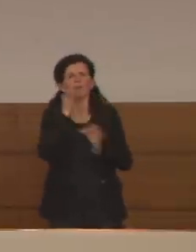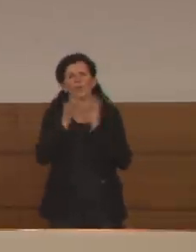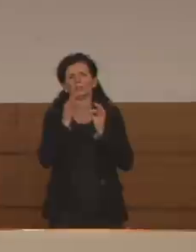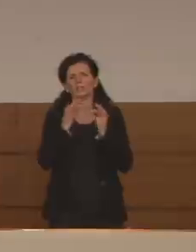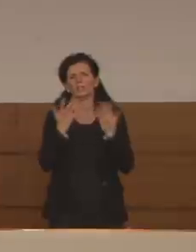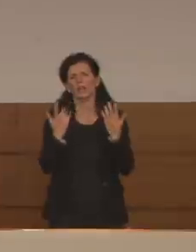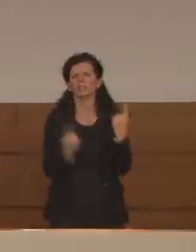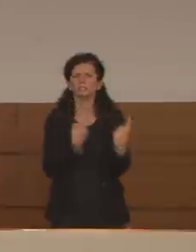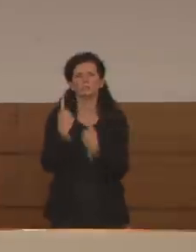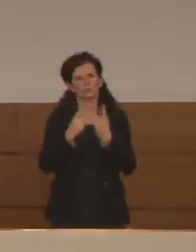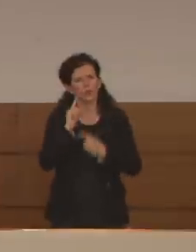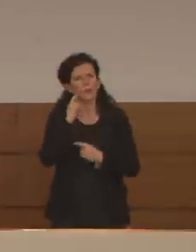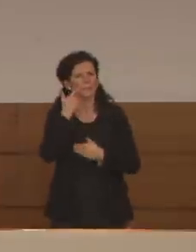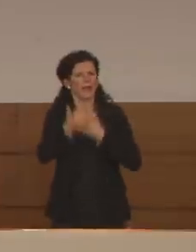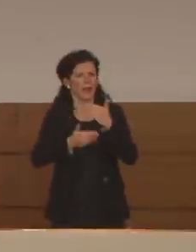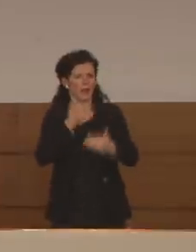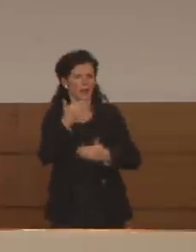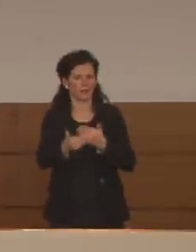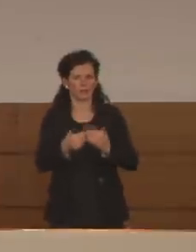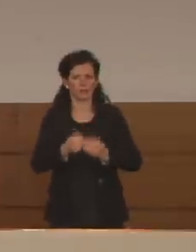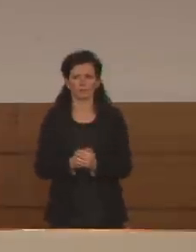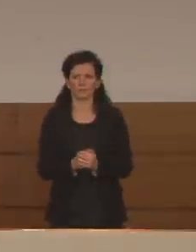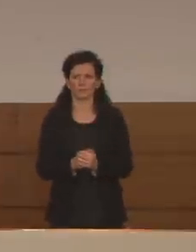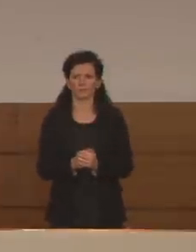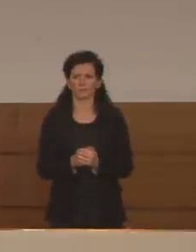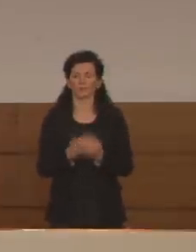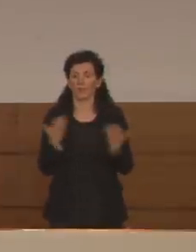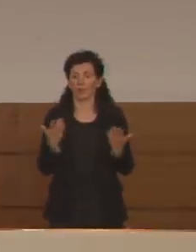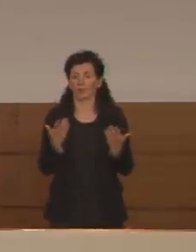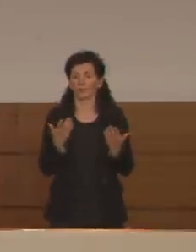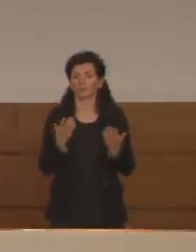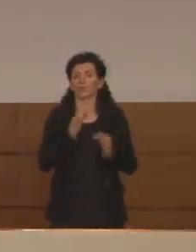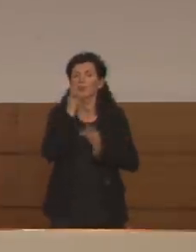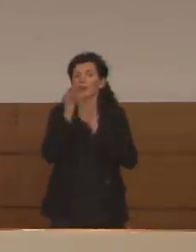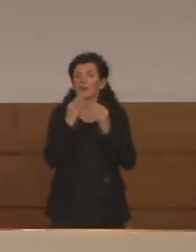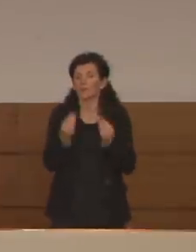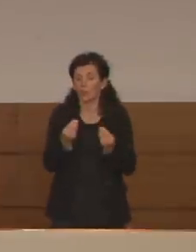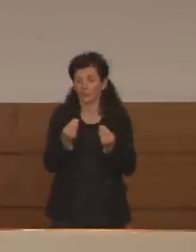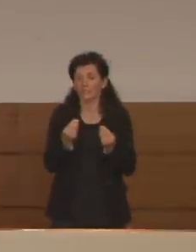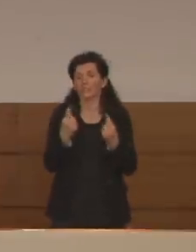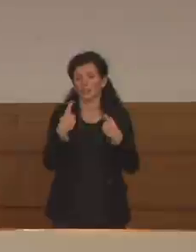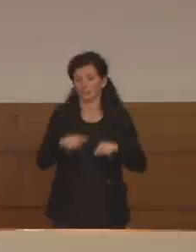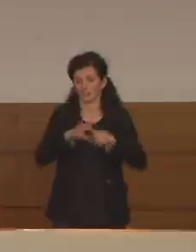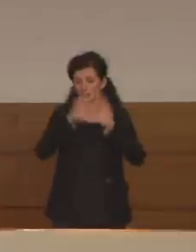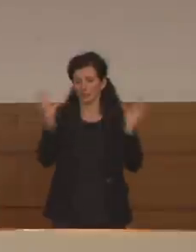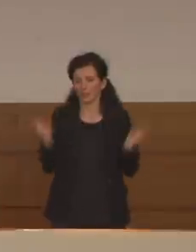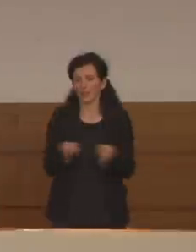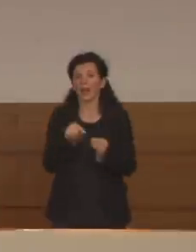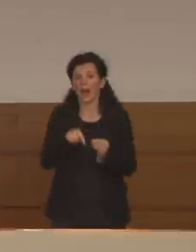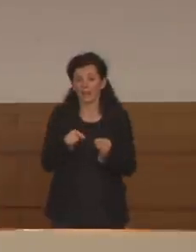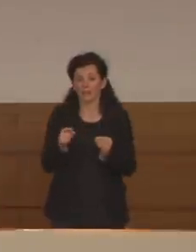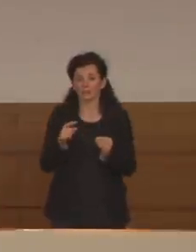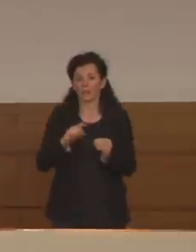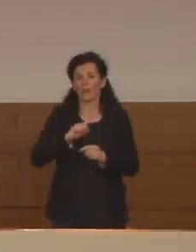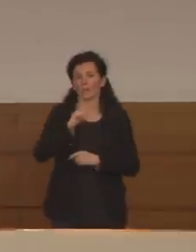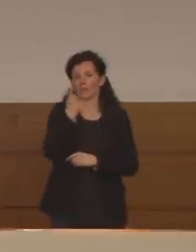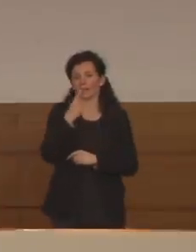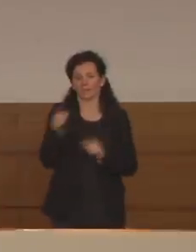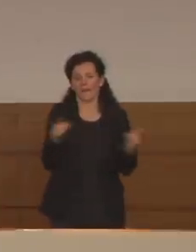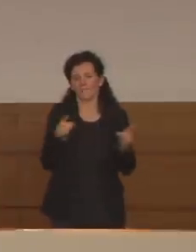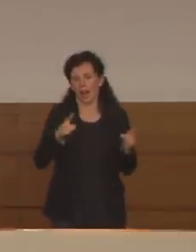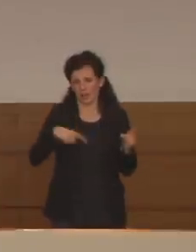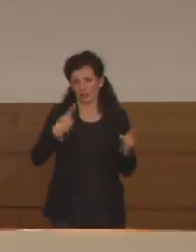allora è questo che vuol dire che al 38 detto amiche tanaliberatutti questo che vuol dire questa sera siamo ancora in fase 1 non c'è